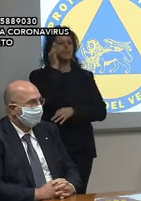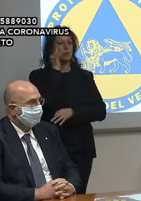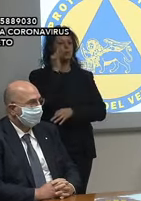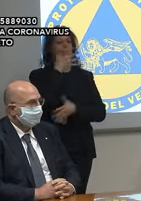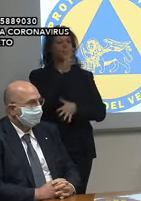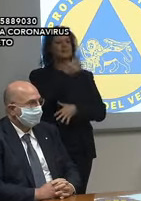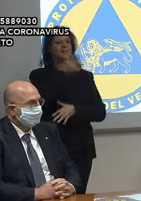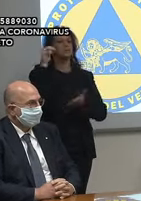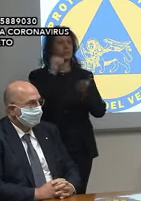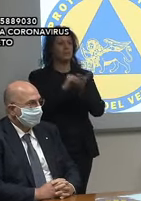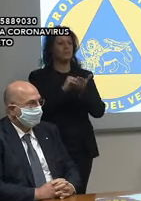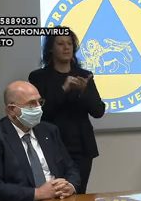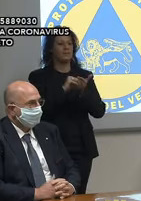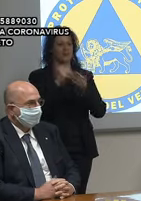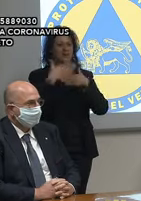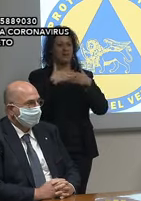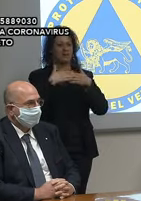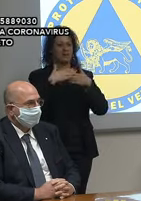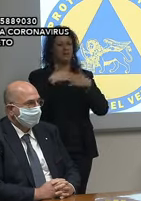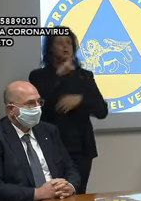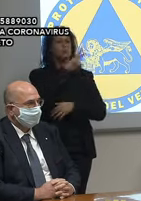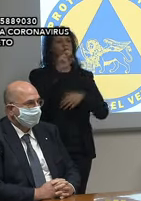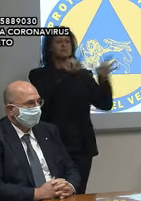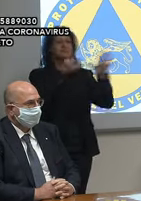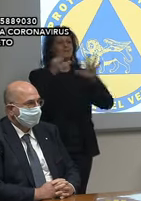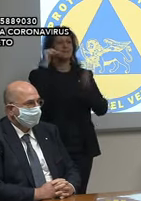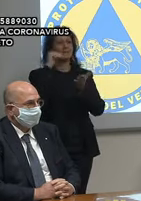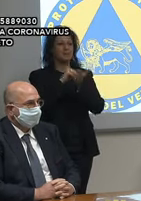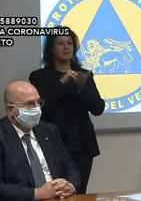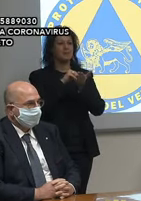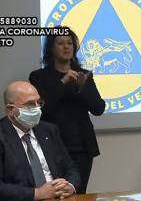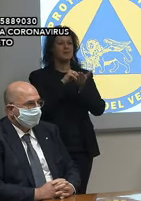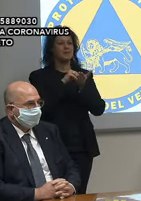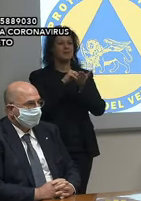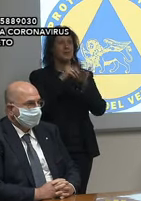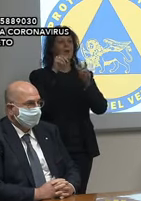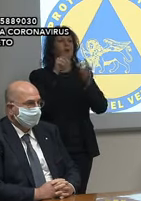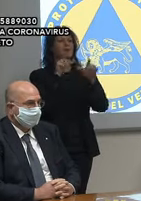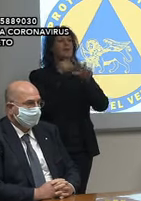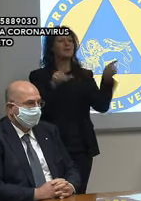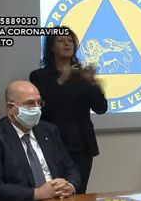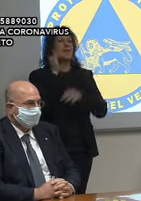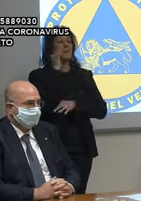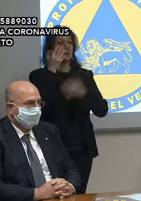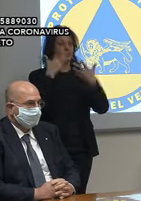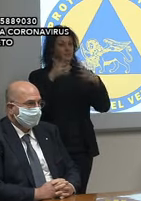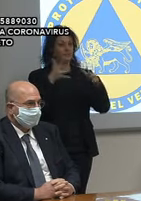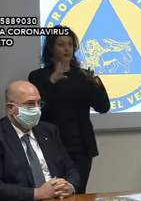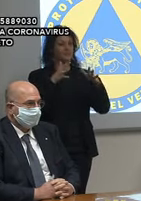sono 277.000, e giustamente è un grande numero, sono